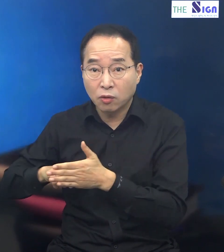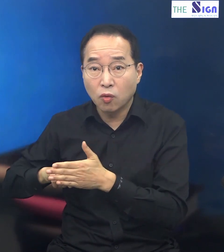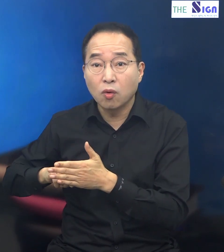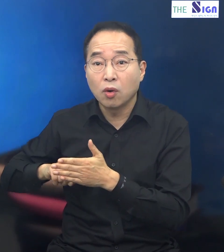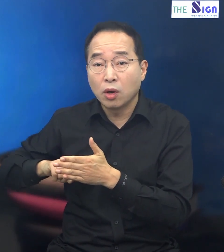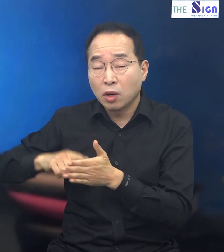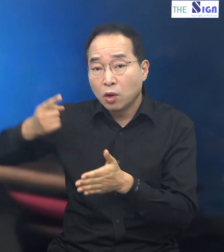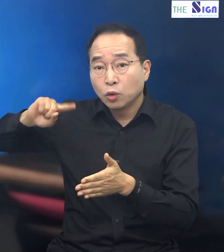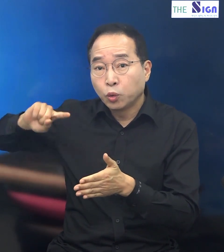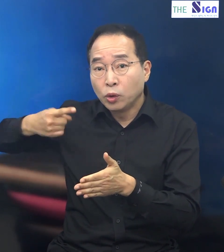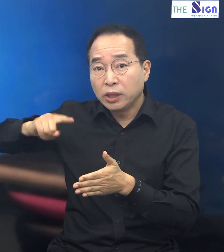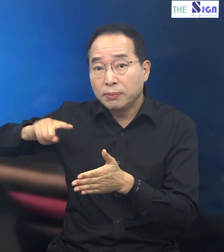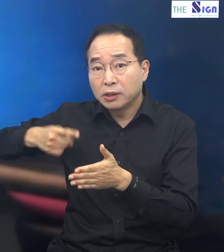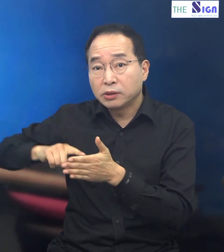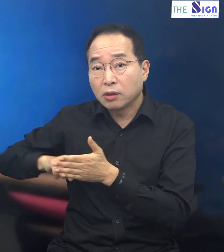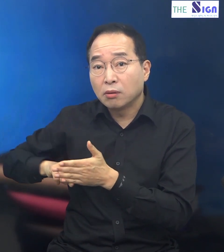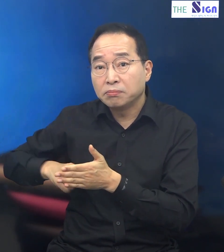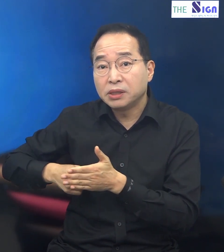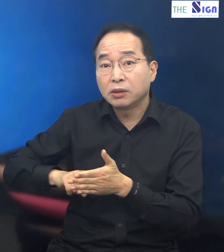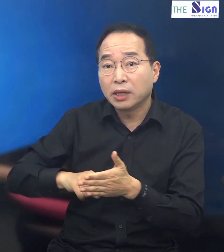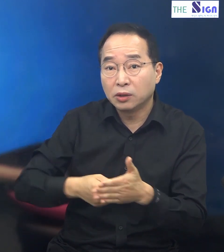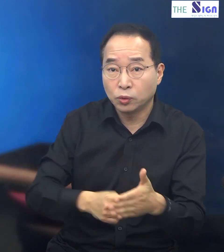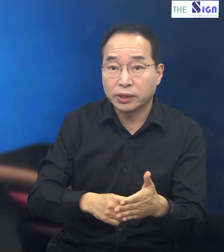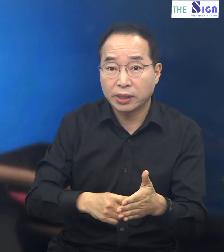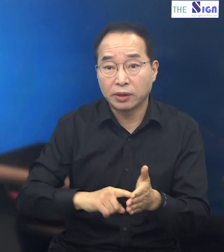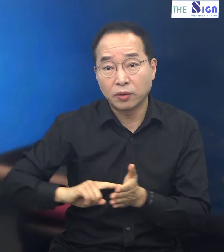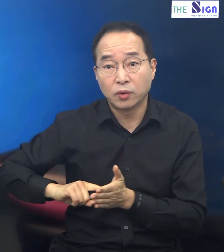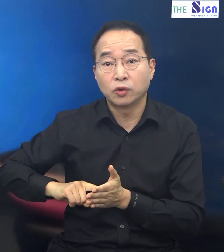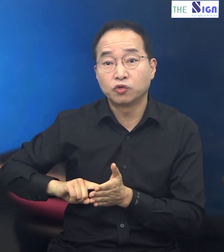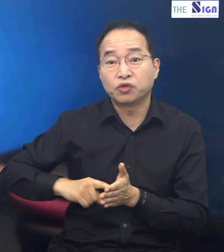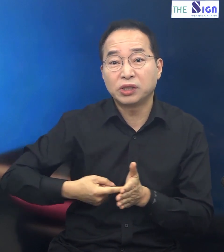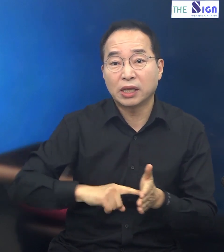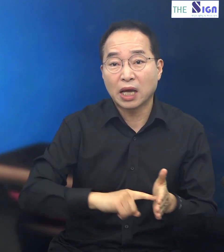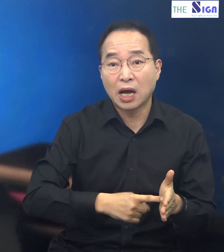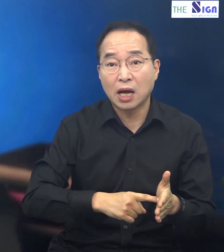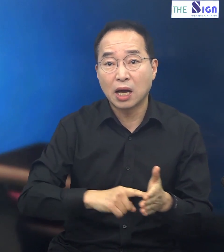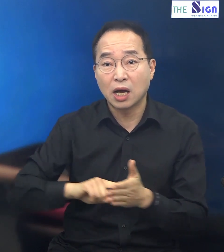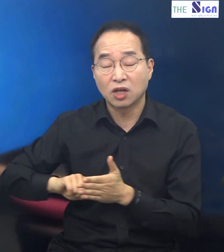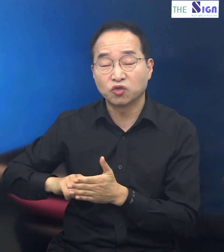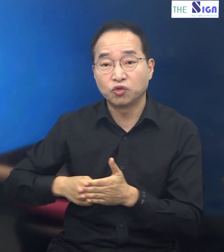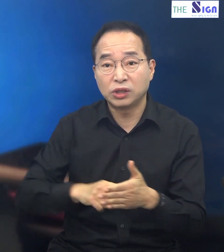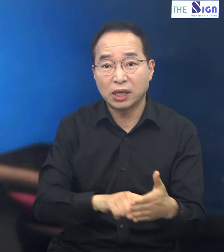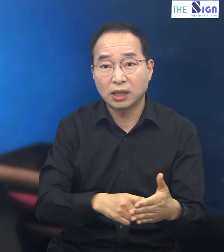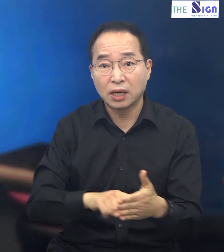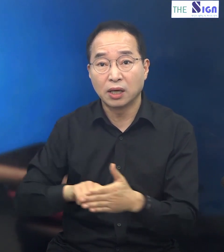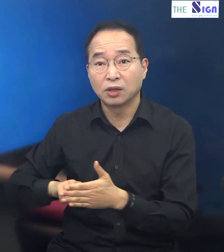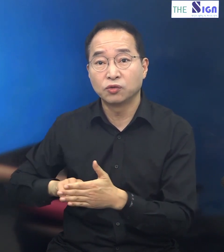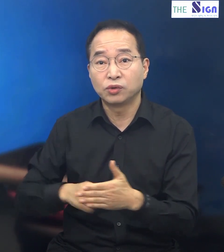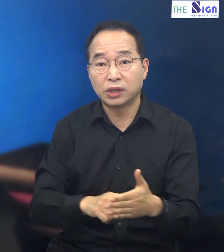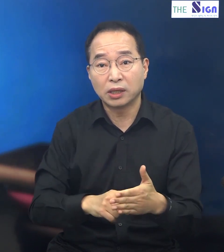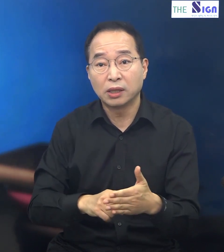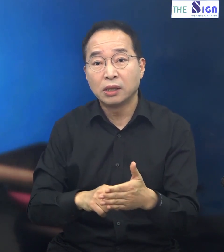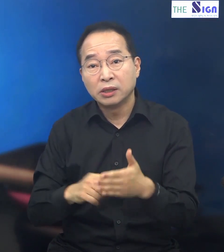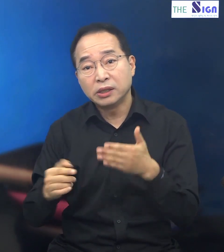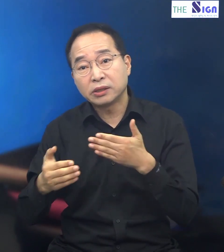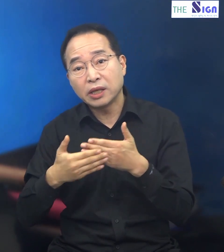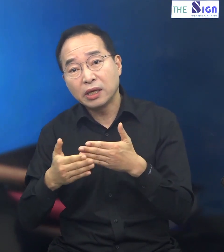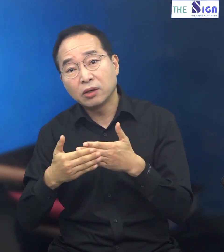대고 돌리면서 밀어대는 동작이에요. 추진하다. 추진하다. 추진하다. 이때 이거는